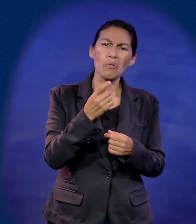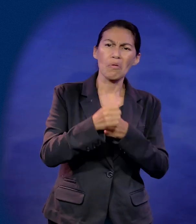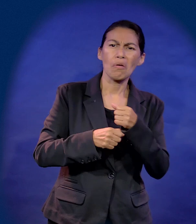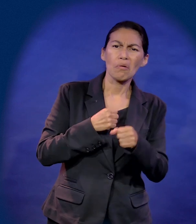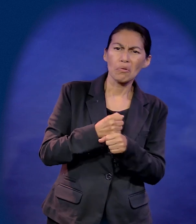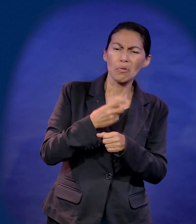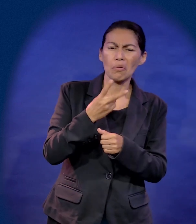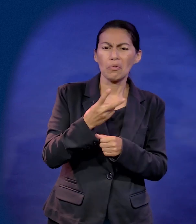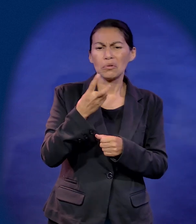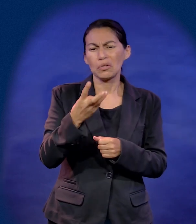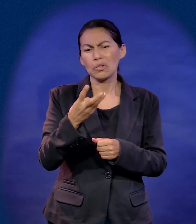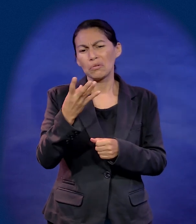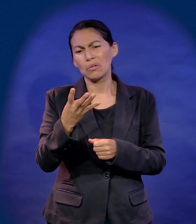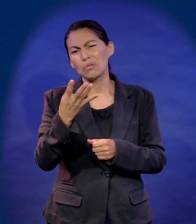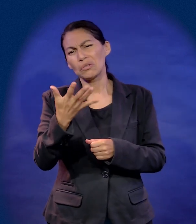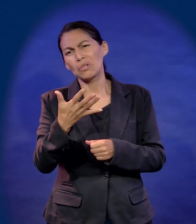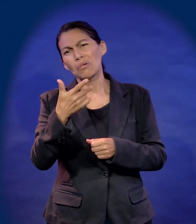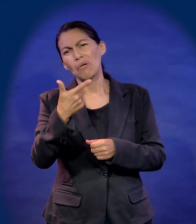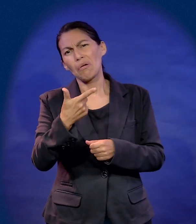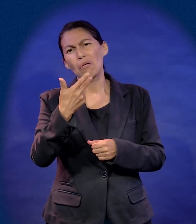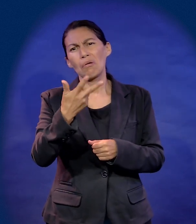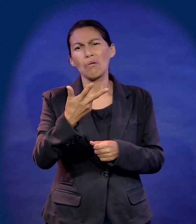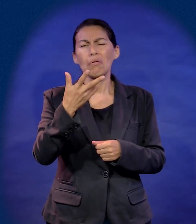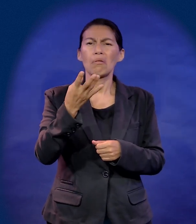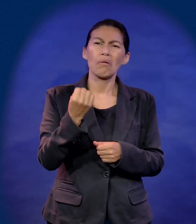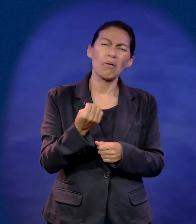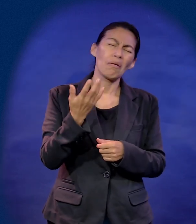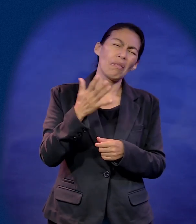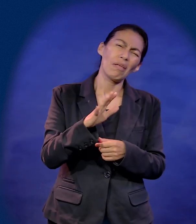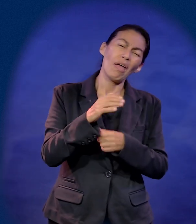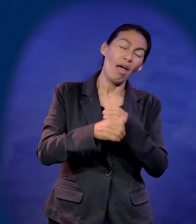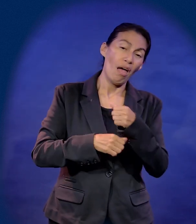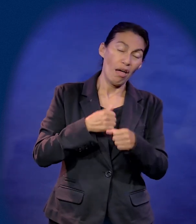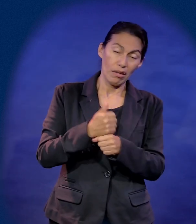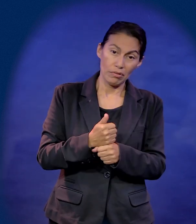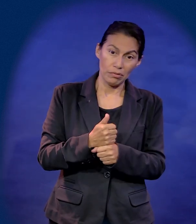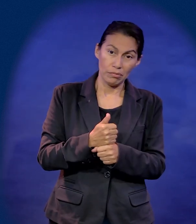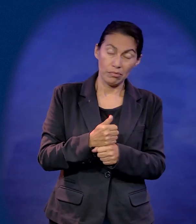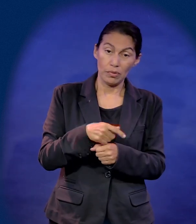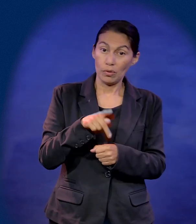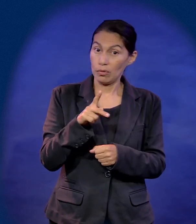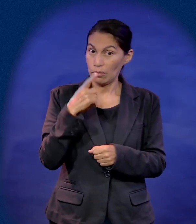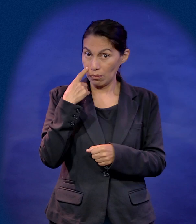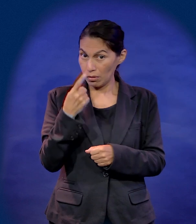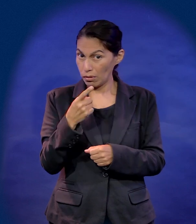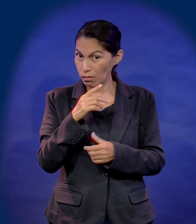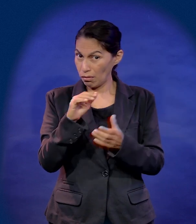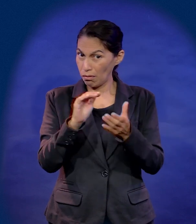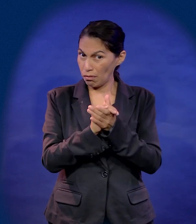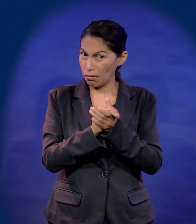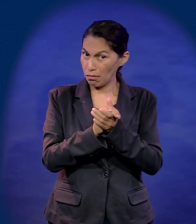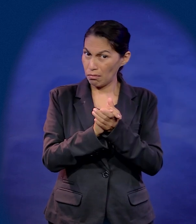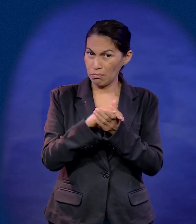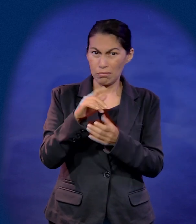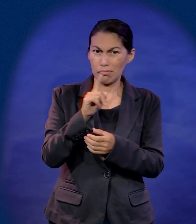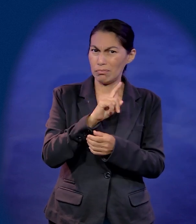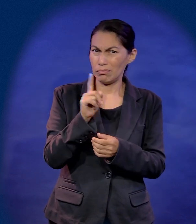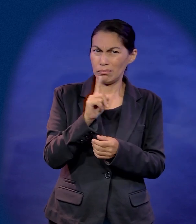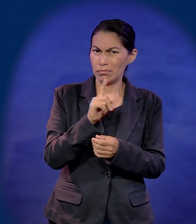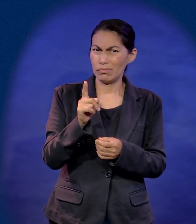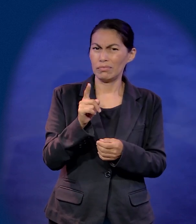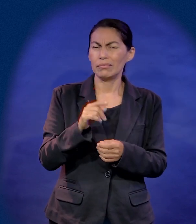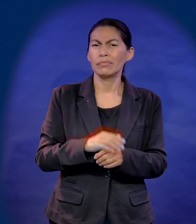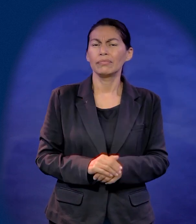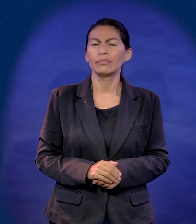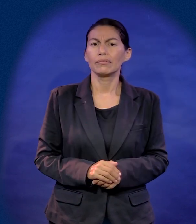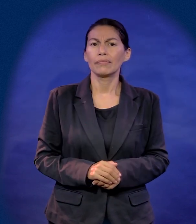y duran 1 año, 2 años, 3 años, 4 años, 5 años, 6 años, 7 años, forever and ever, amén. Pero nunca ves luces de